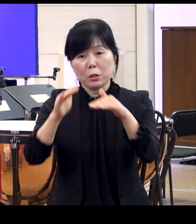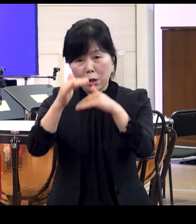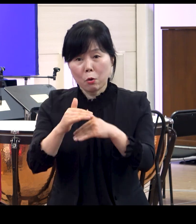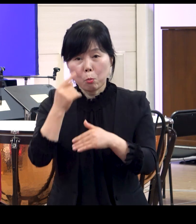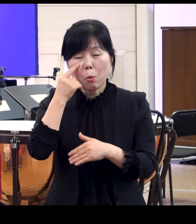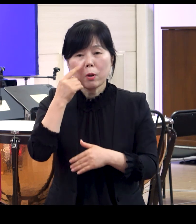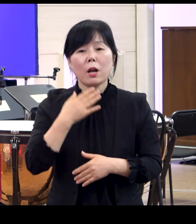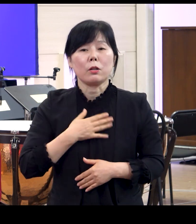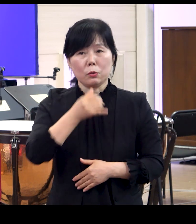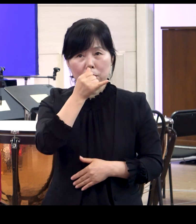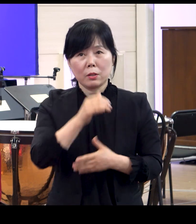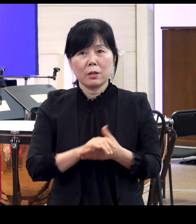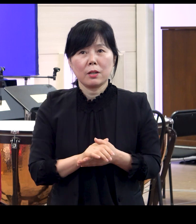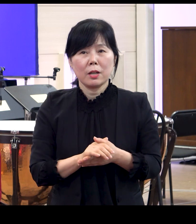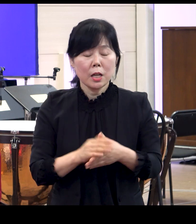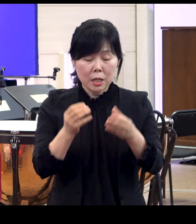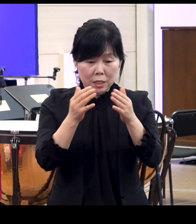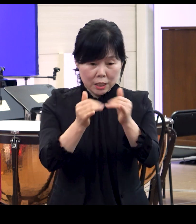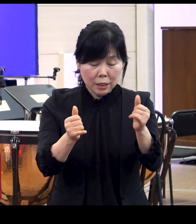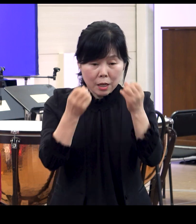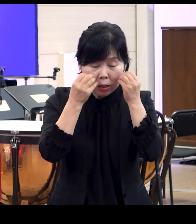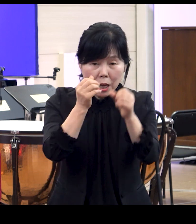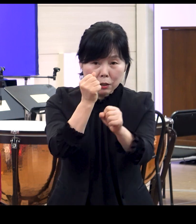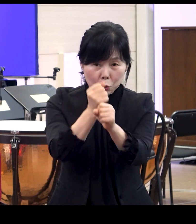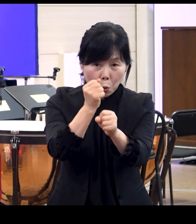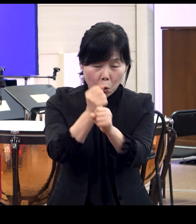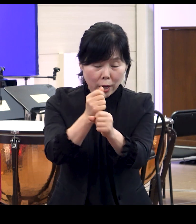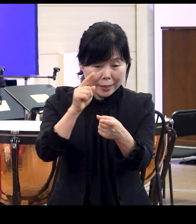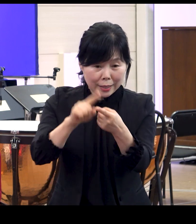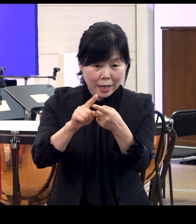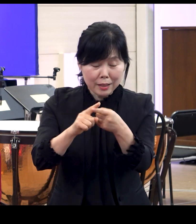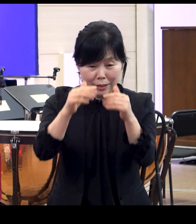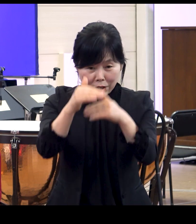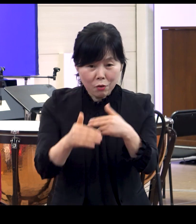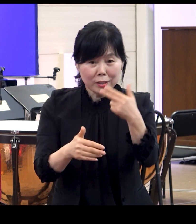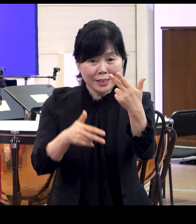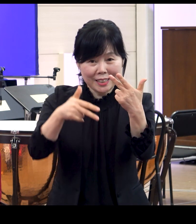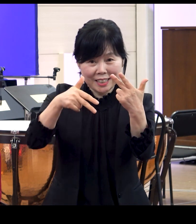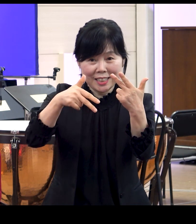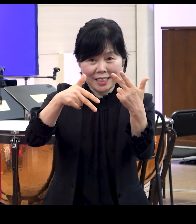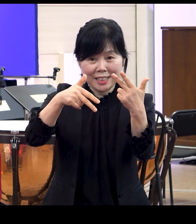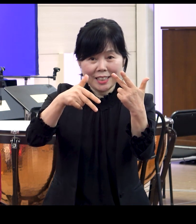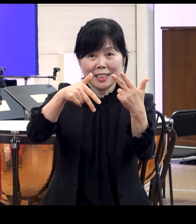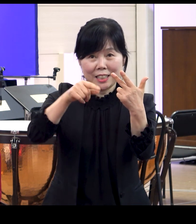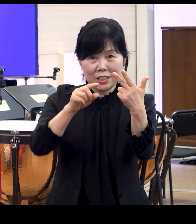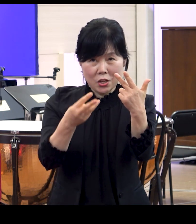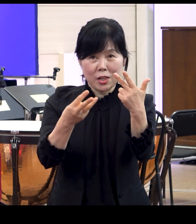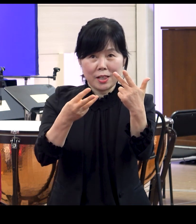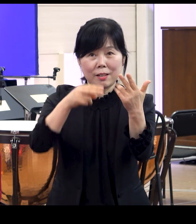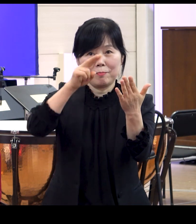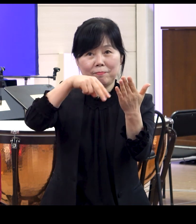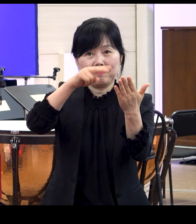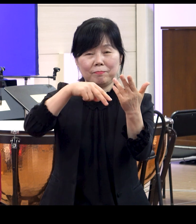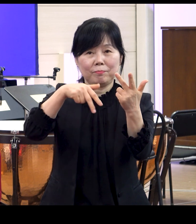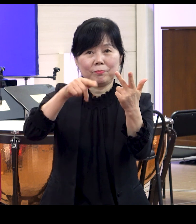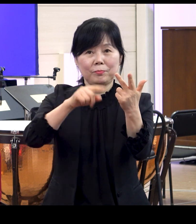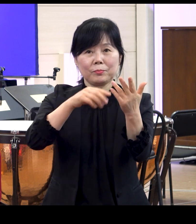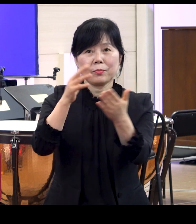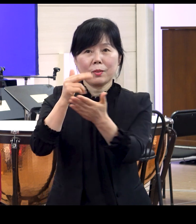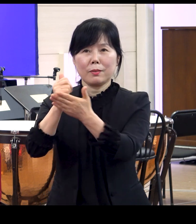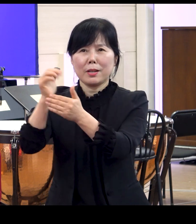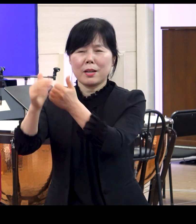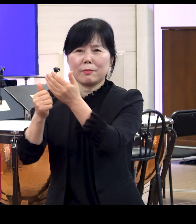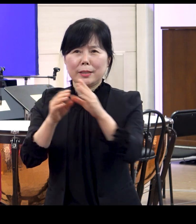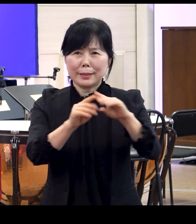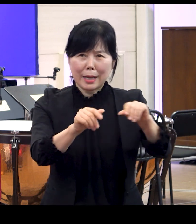가운데 가장 중요한 부분인 7절 말씀, 이것을 함께 보도록 하겠습니다. 7절 말씀 함께 읽습니다. 여호와